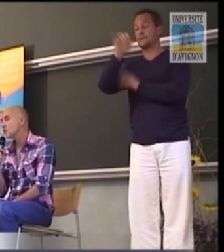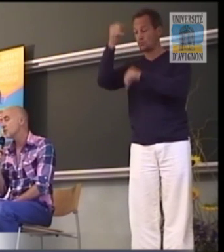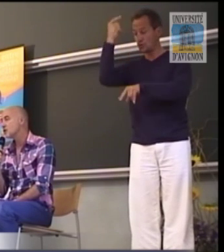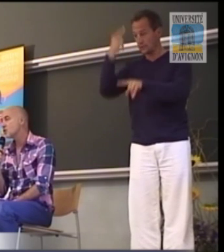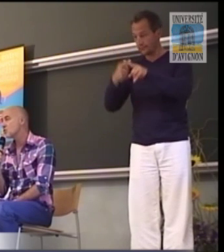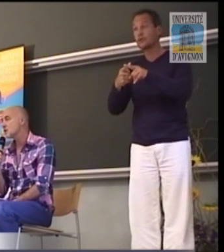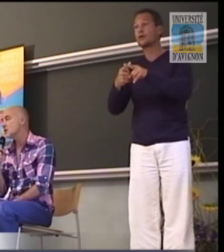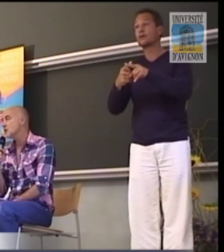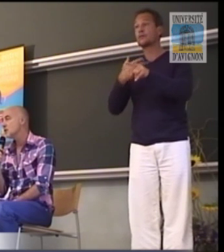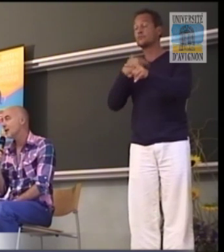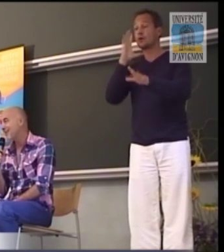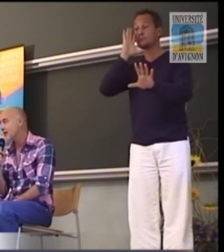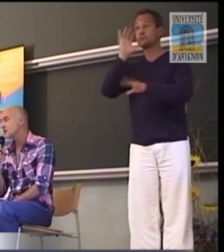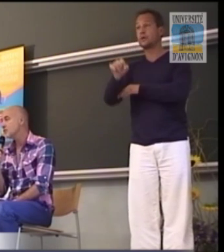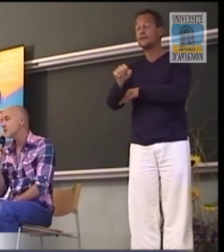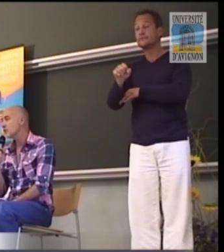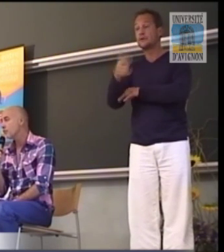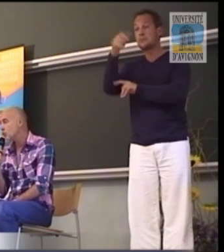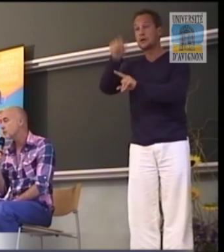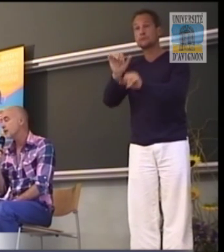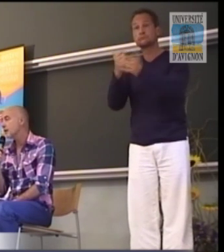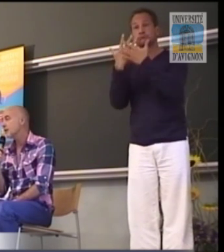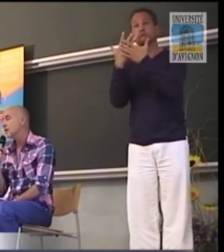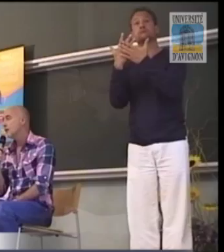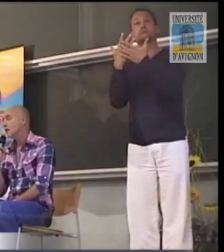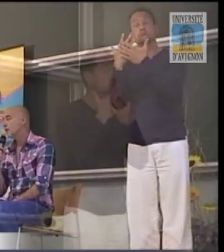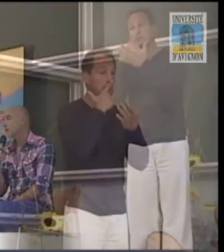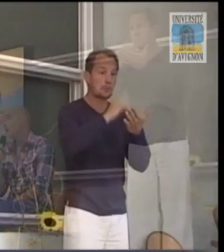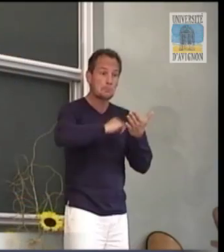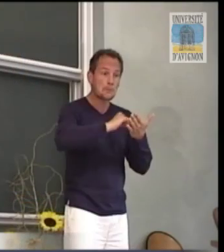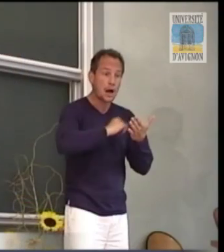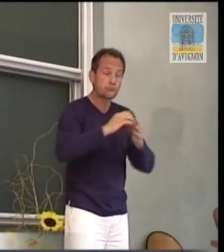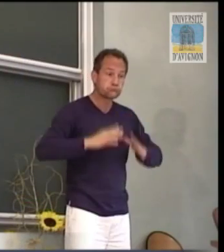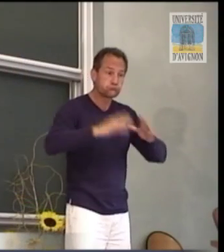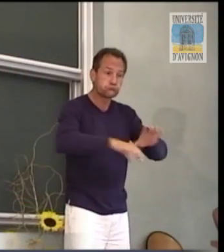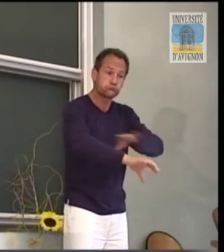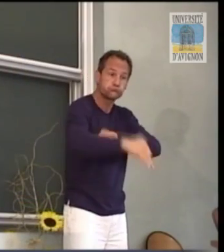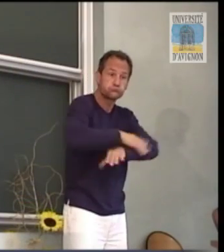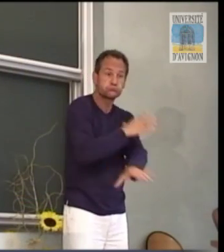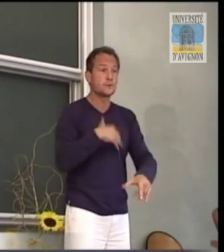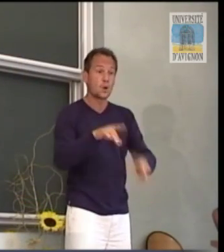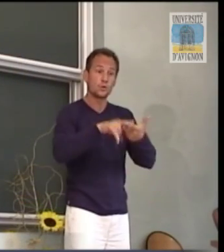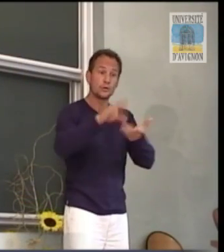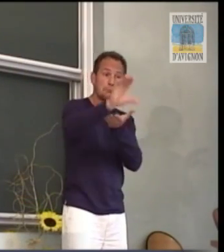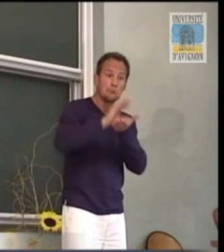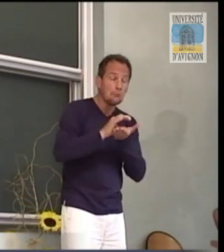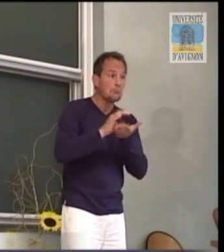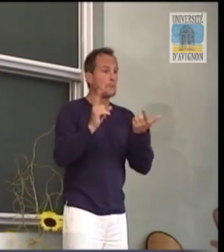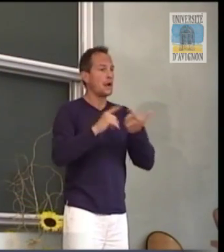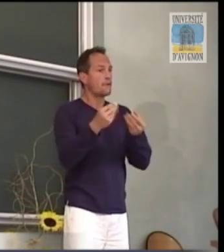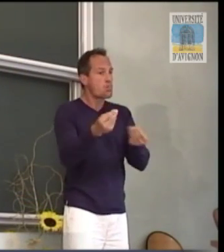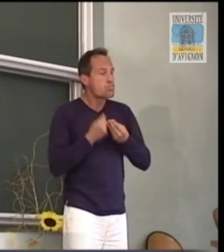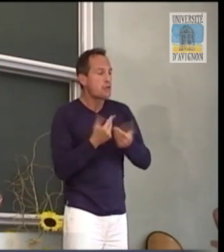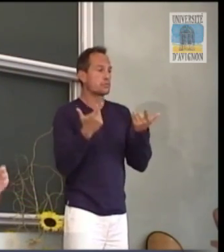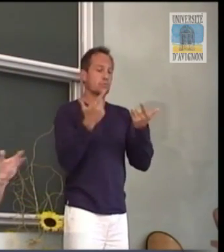fois que je vois des gens aussi réactifs, volontaires, et qui donnent les moyens. De vrais moyens,